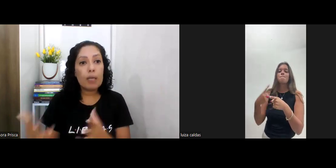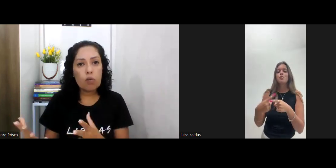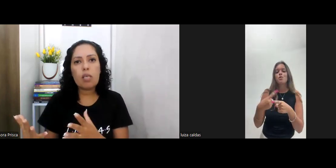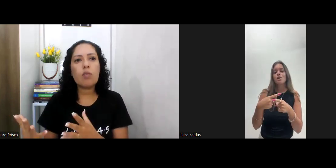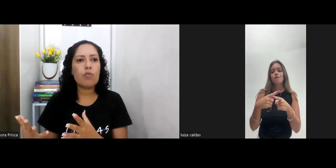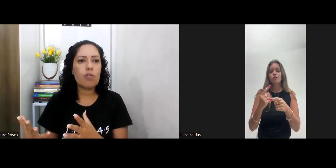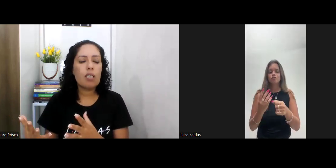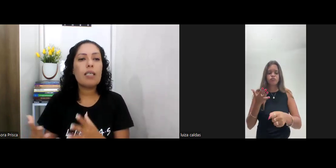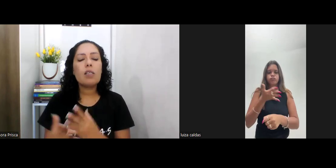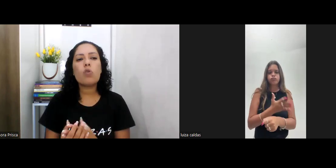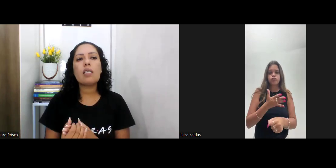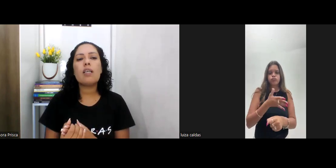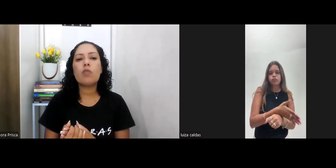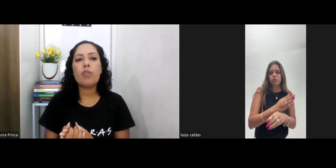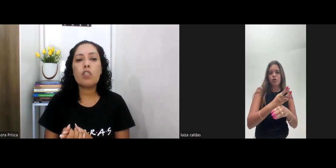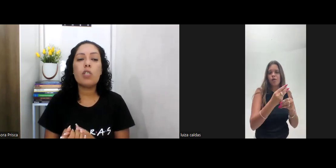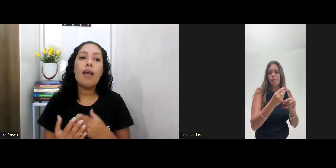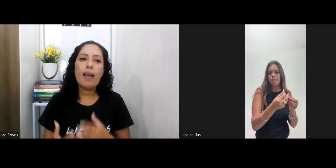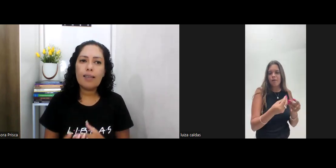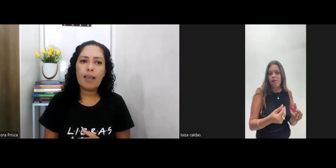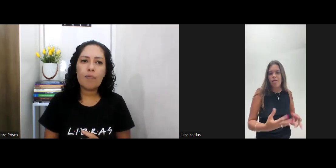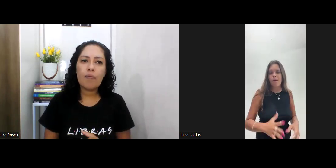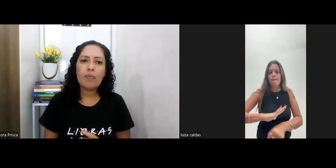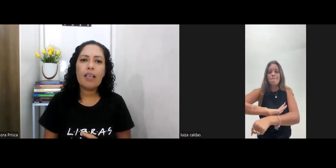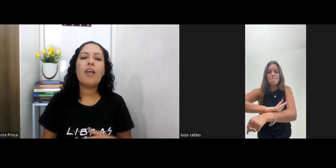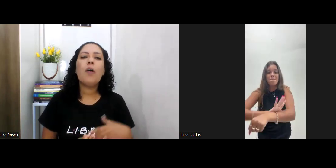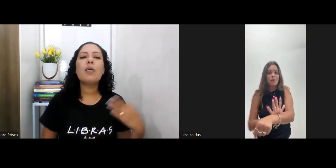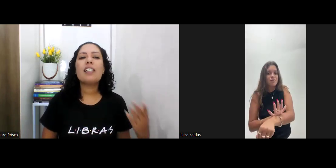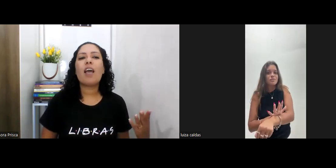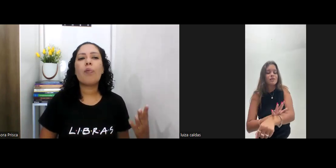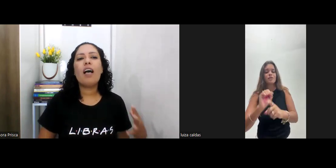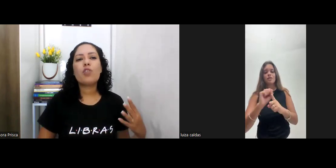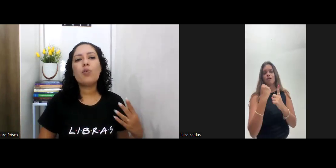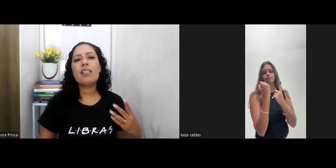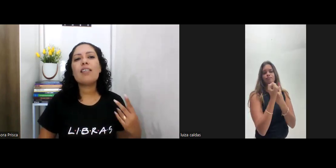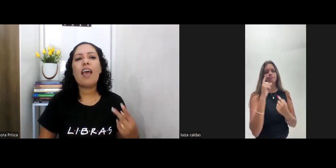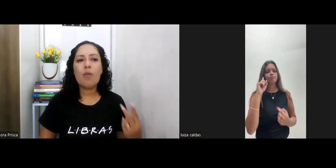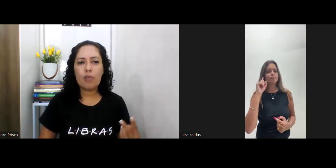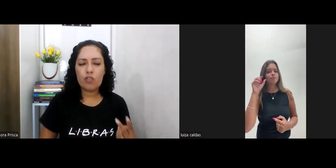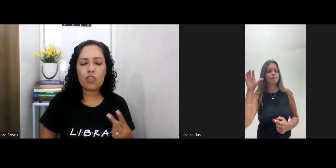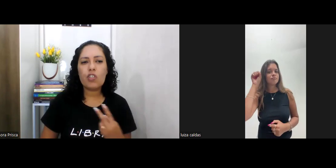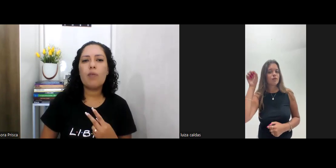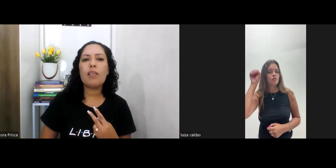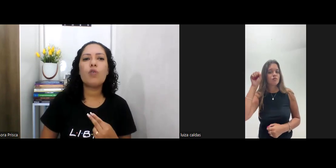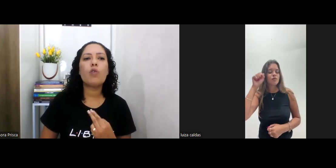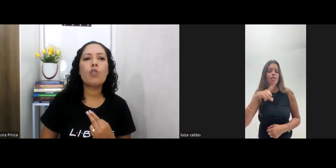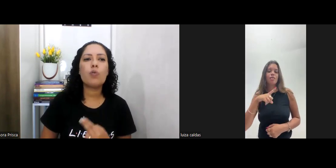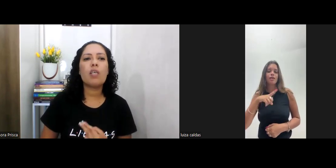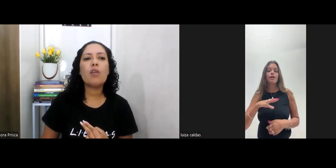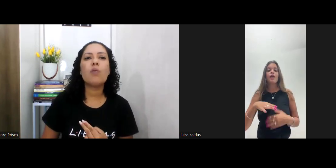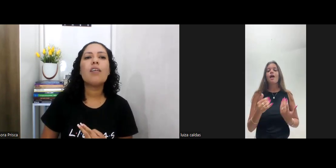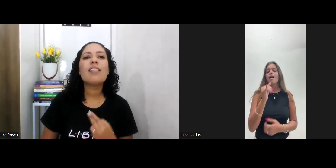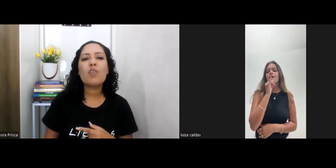desconstruir preconceitos que a sociedade ouvinte ela tem. Por exemplo, as duas intérpretes que estão aqui